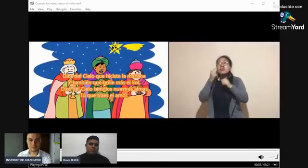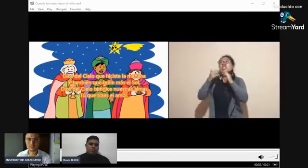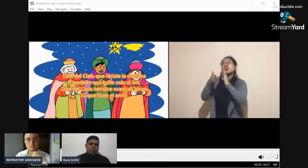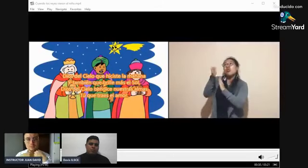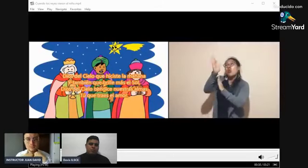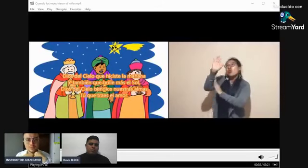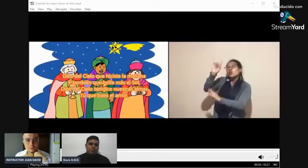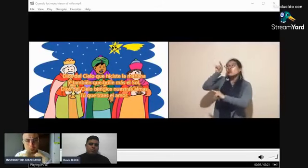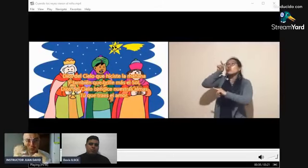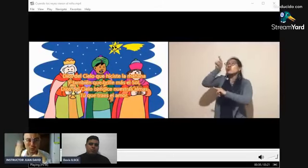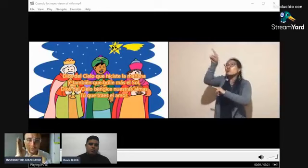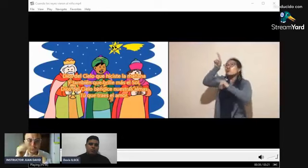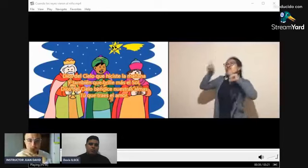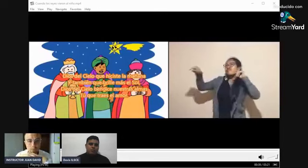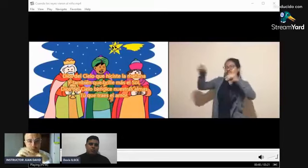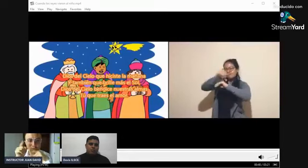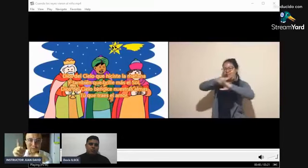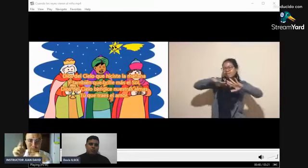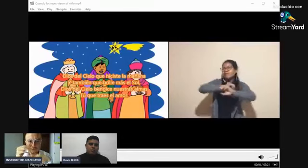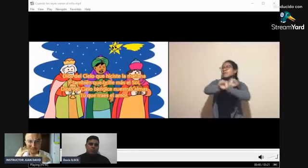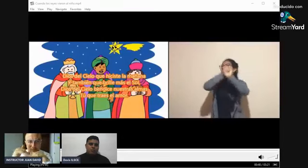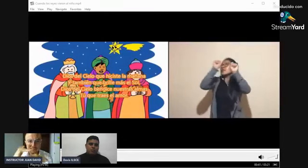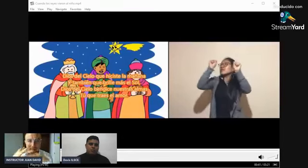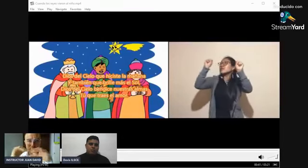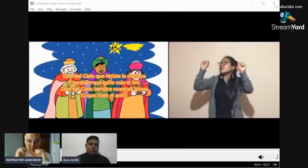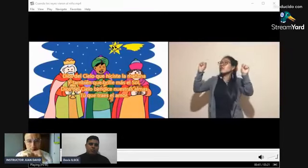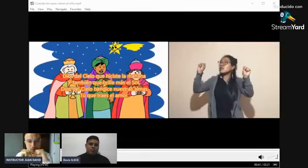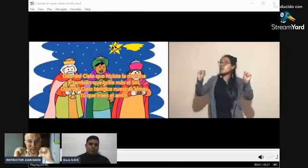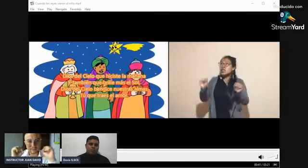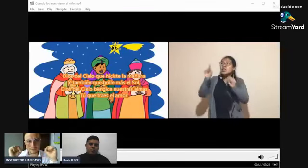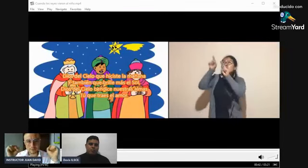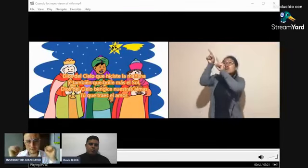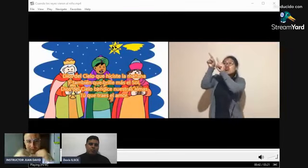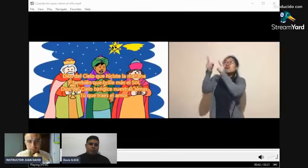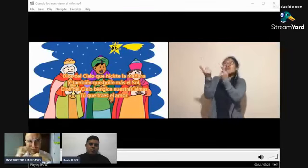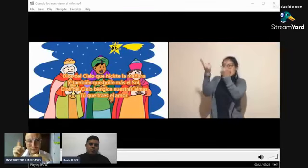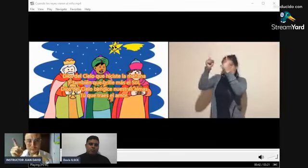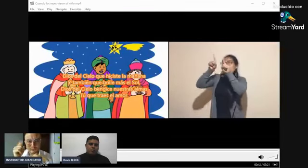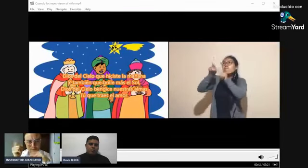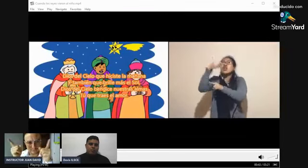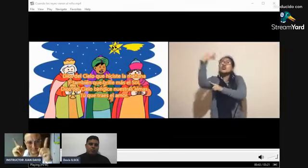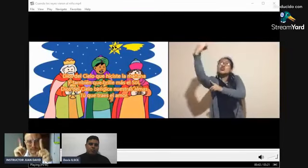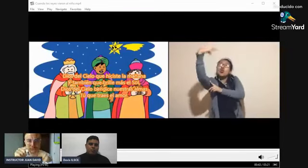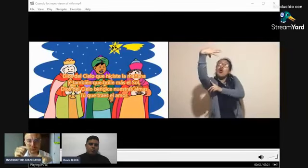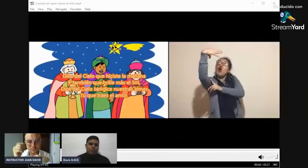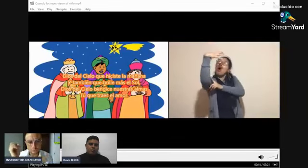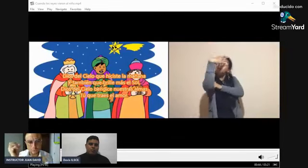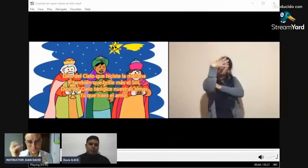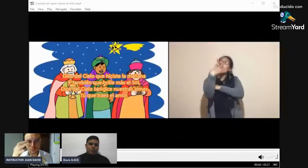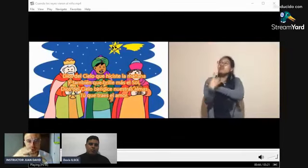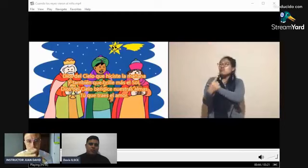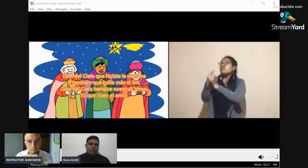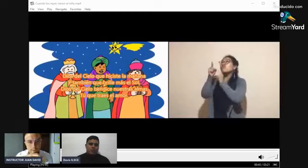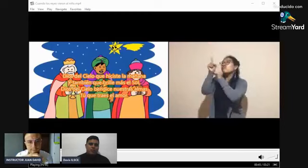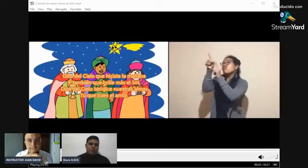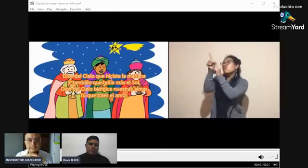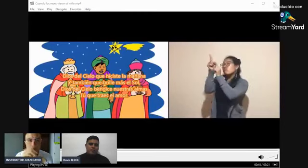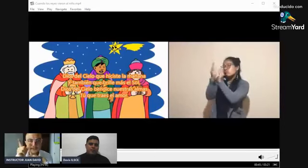Dios del cielo, que hiciste la mañana y también que brille más el sol. Dios